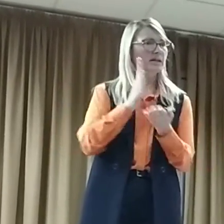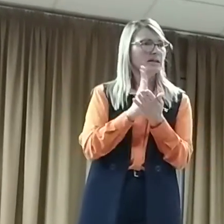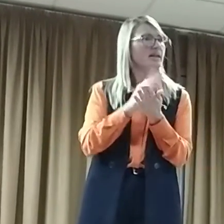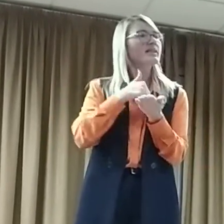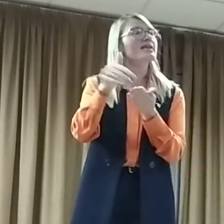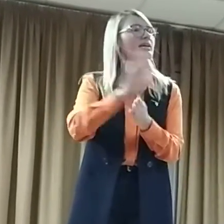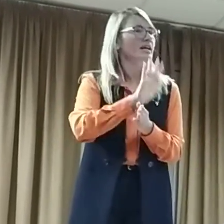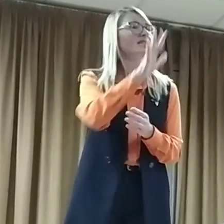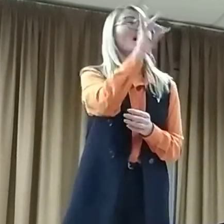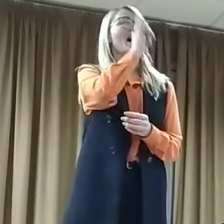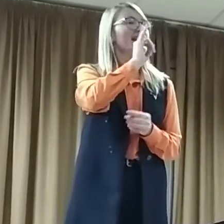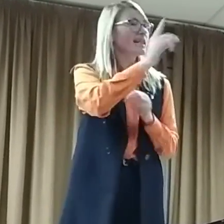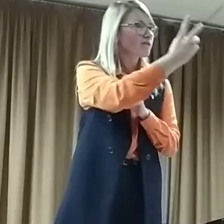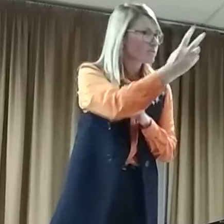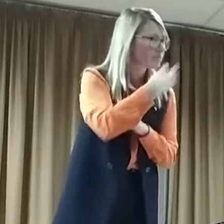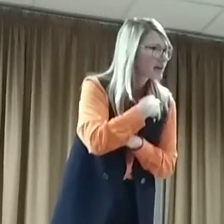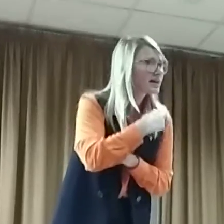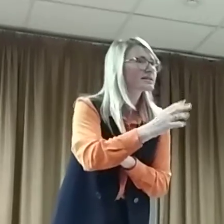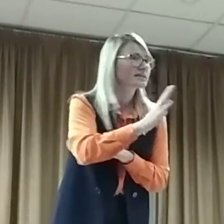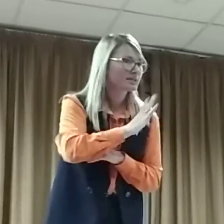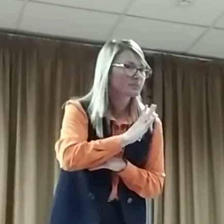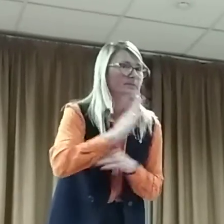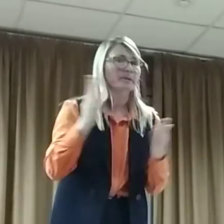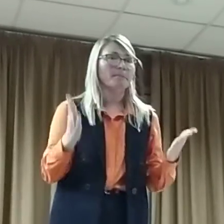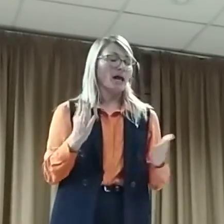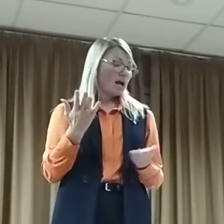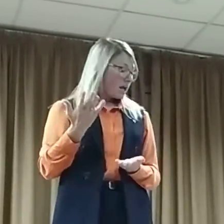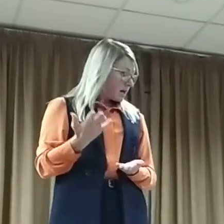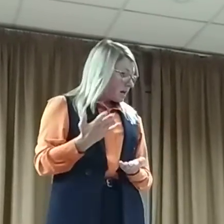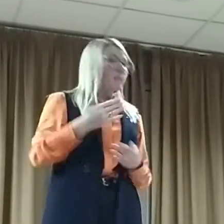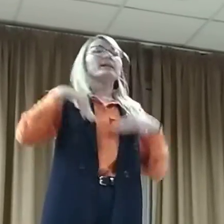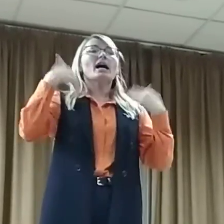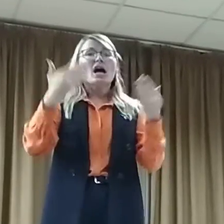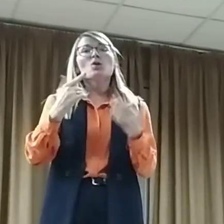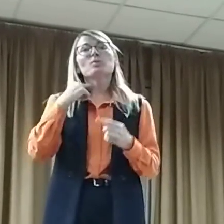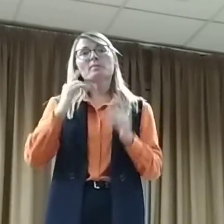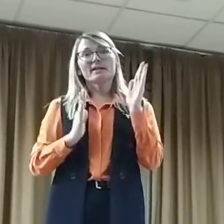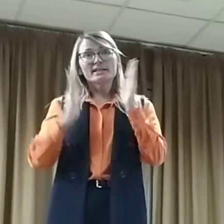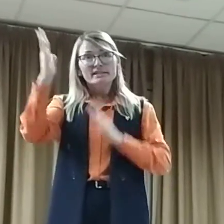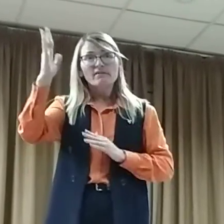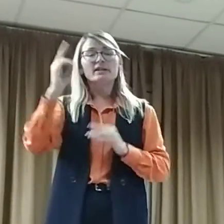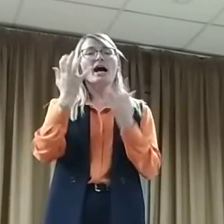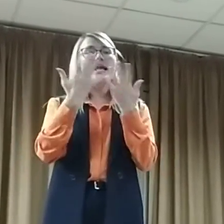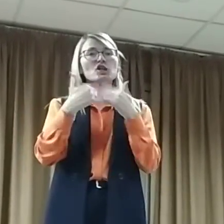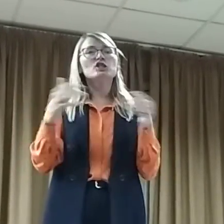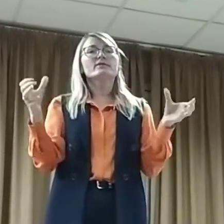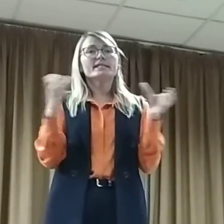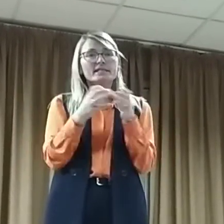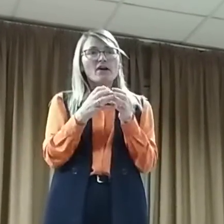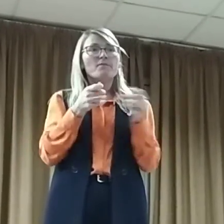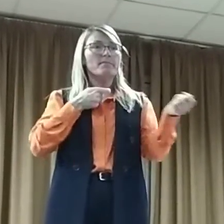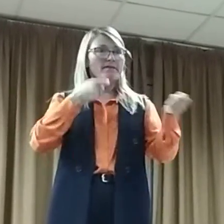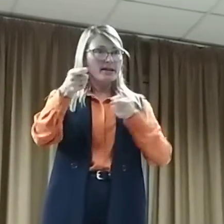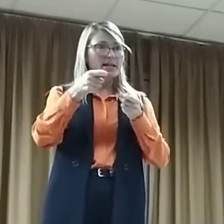будем приглашать, мы, я не отказываю. Вот Рылов Вячеслав Павловича. Давайте